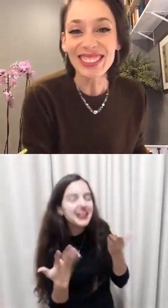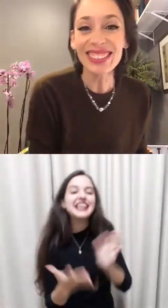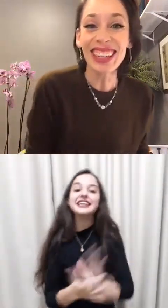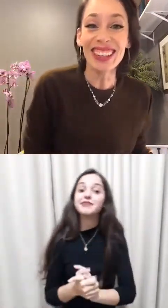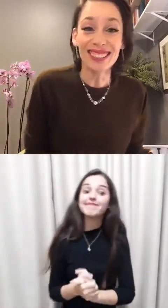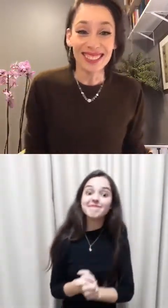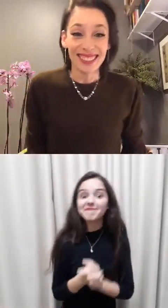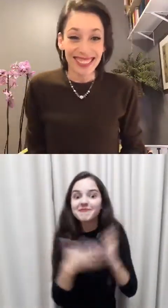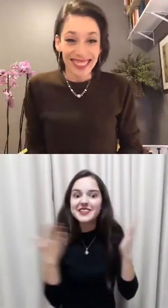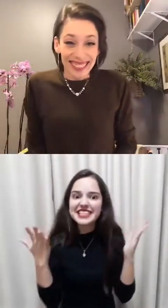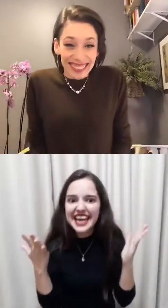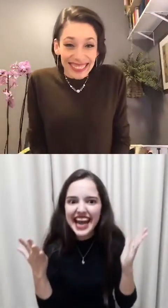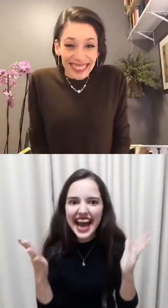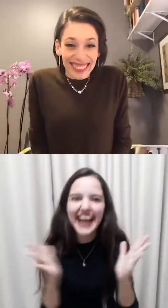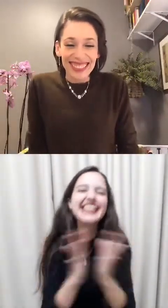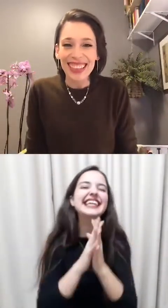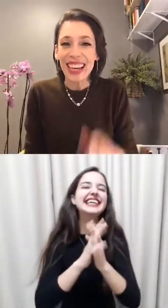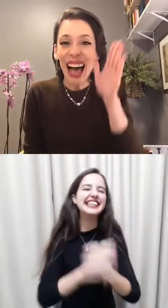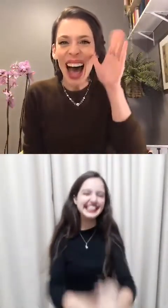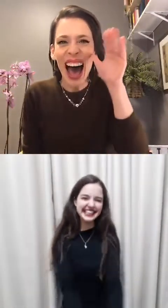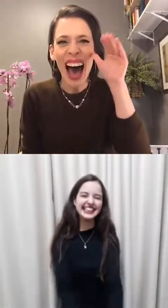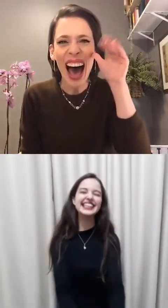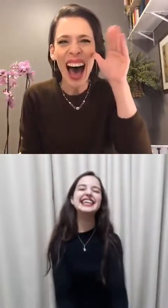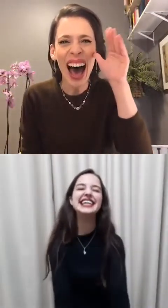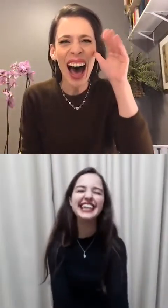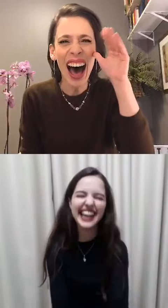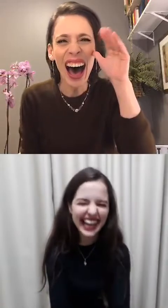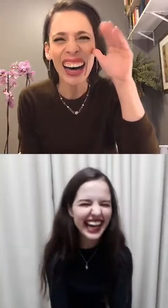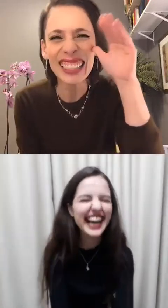ou não. Será?